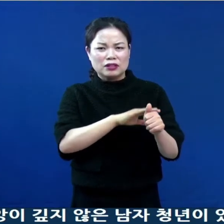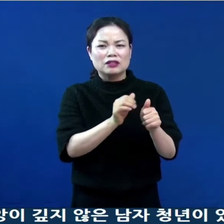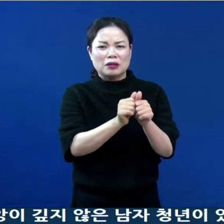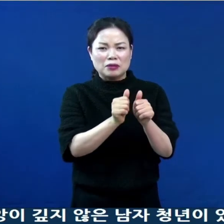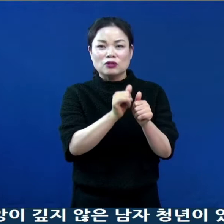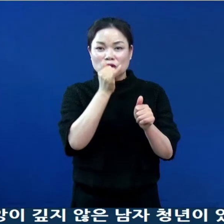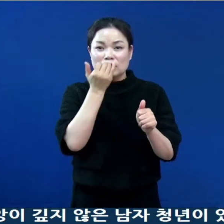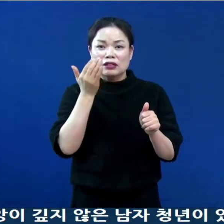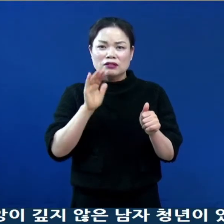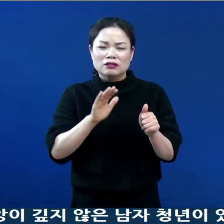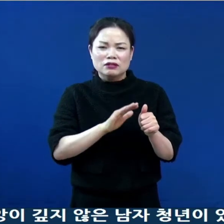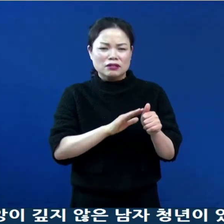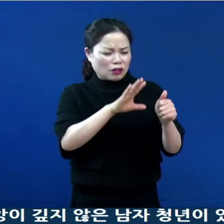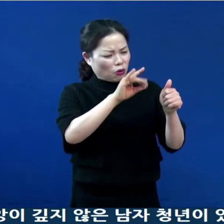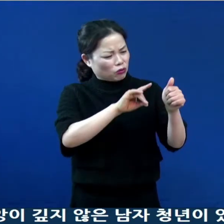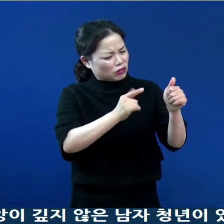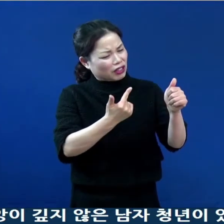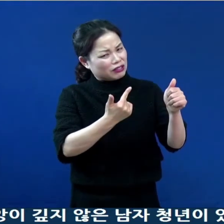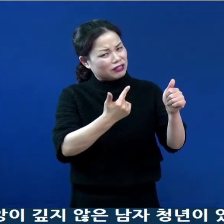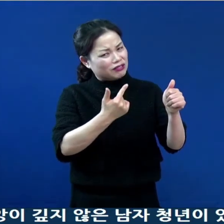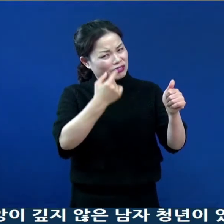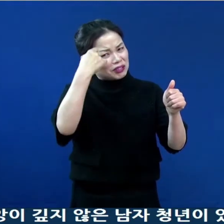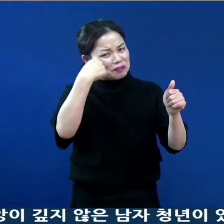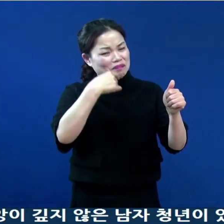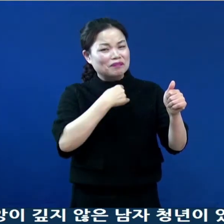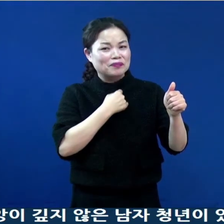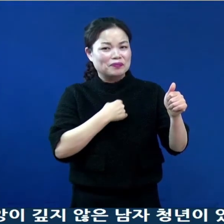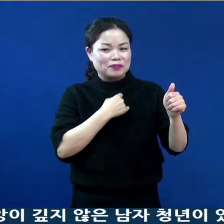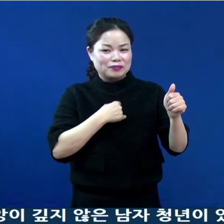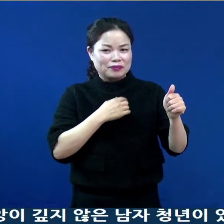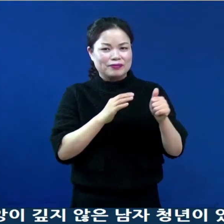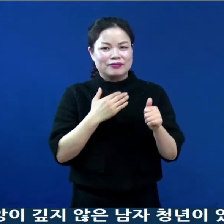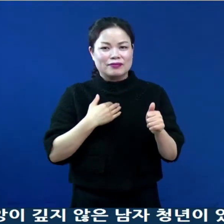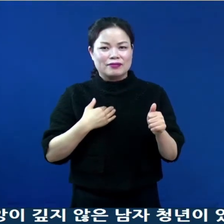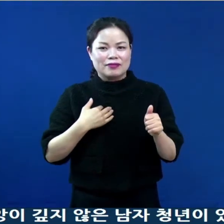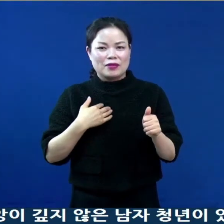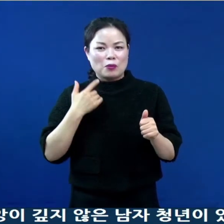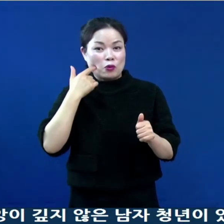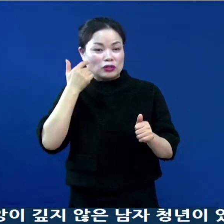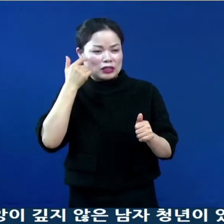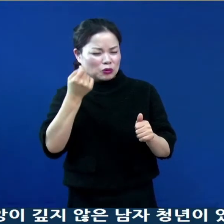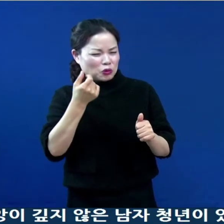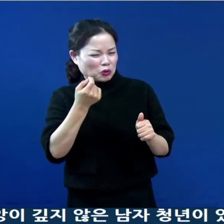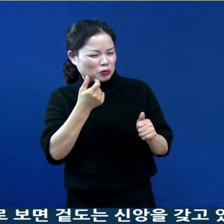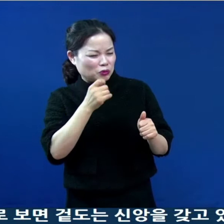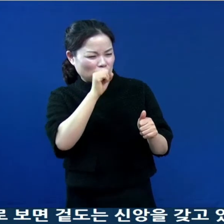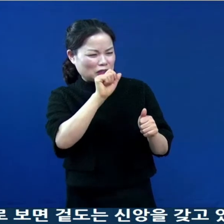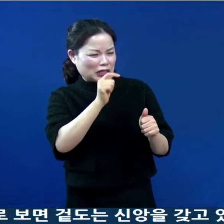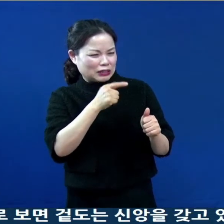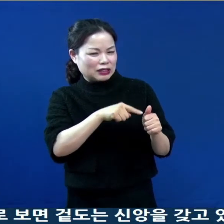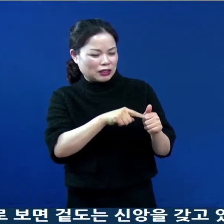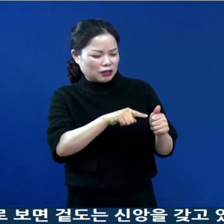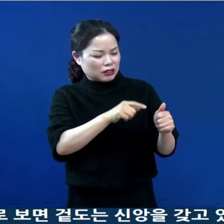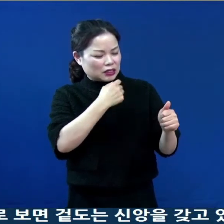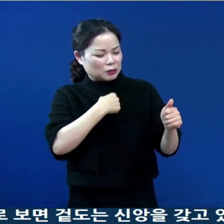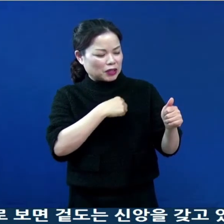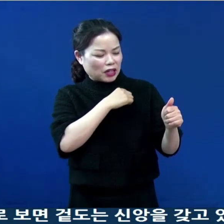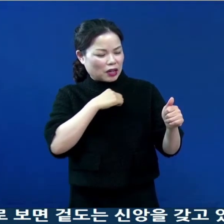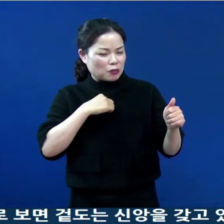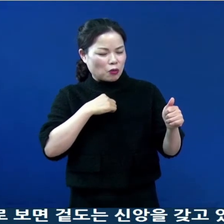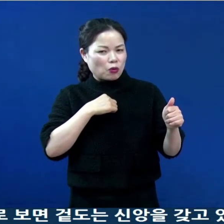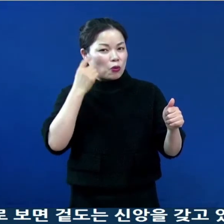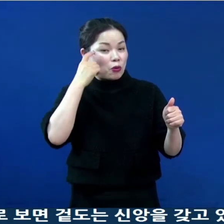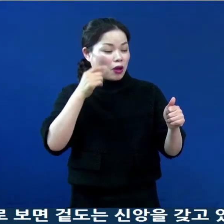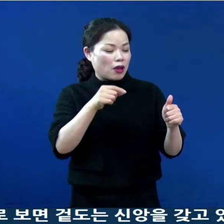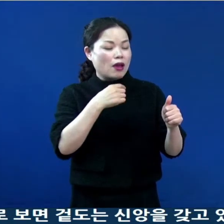남자라도 있는데 잘 안 어울렸어요. 그래서 제가 좀 이렇게 핀잔 반 해가지고 이 십자가 목걸이 이거